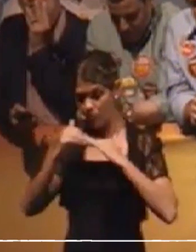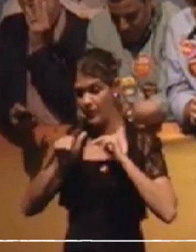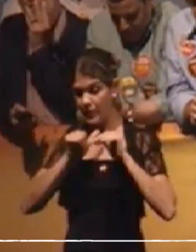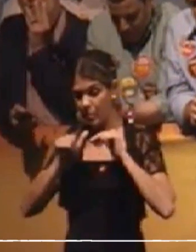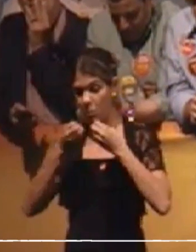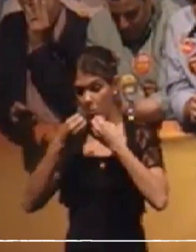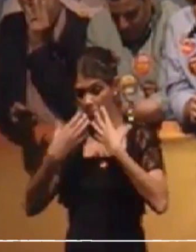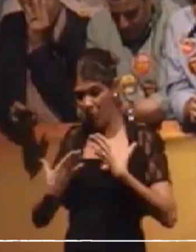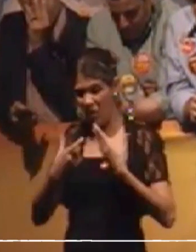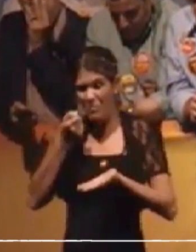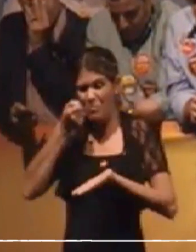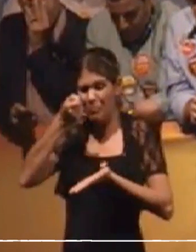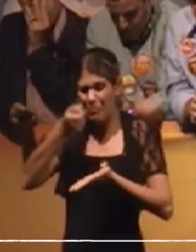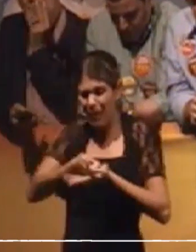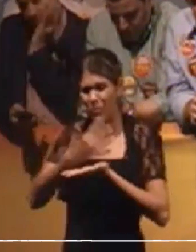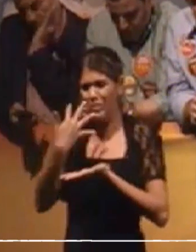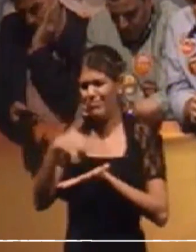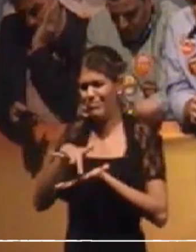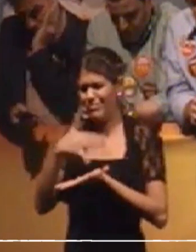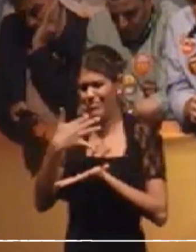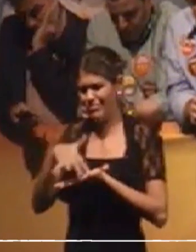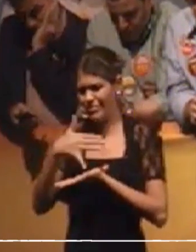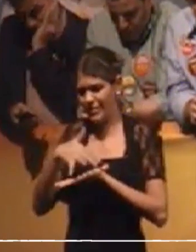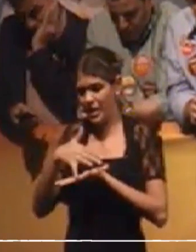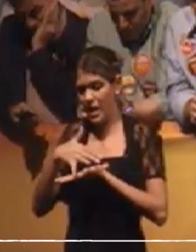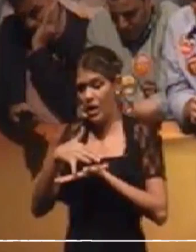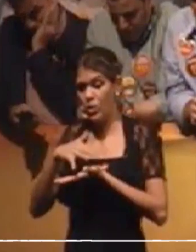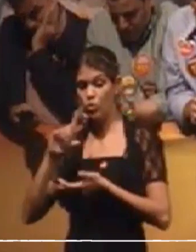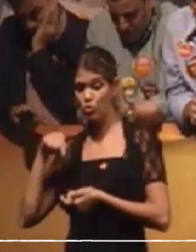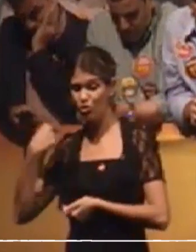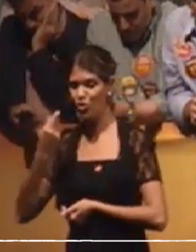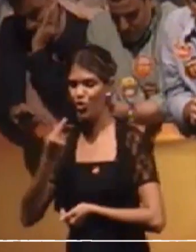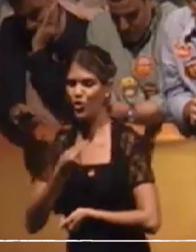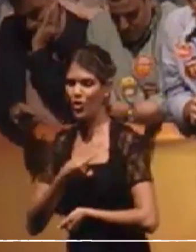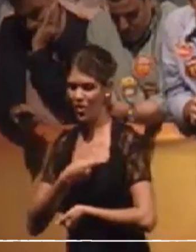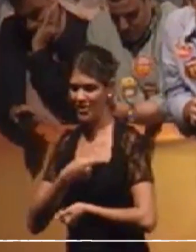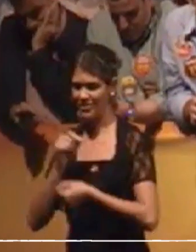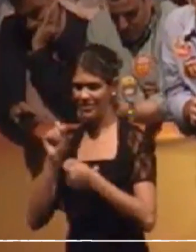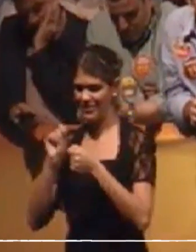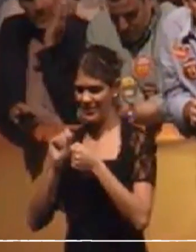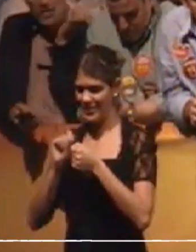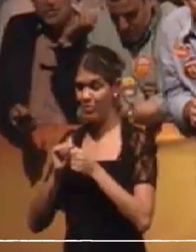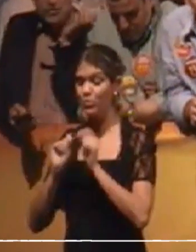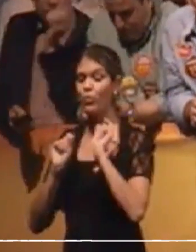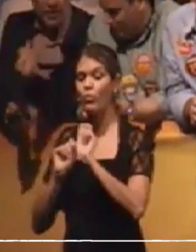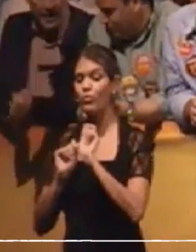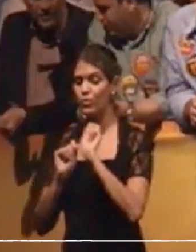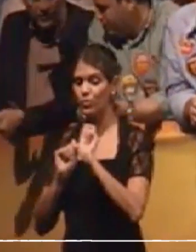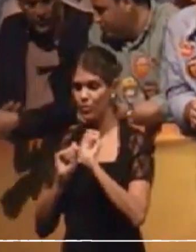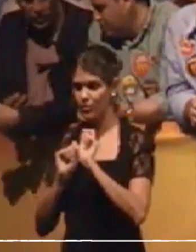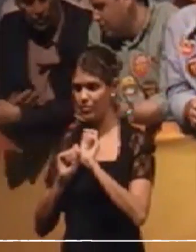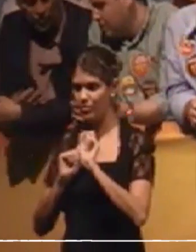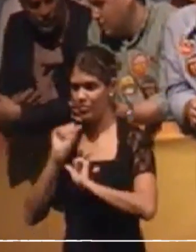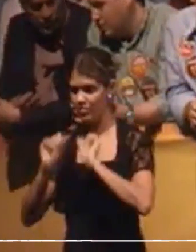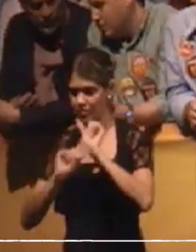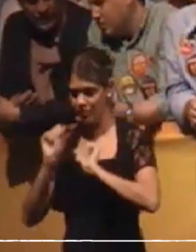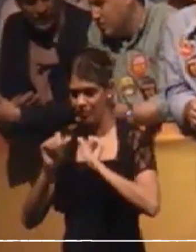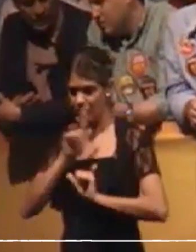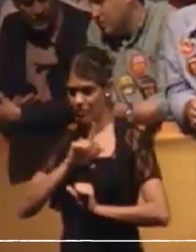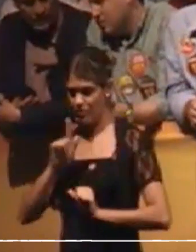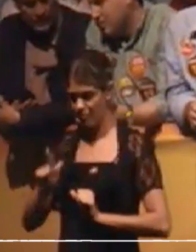eram pagos e eram caros. Nós fizemos o seguinte: o